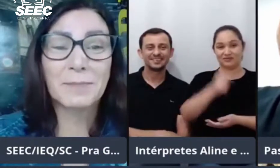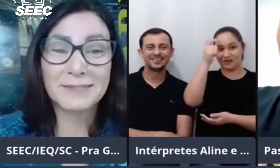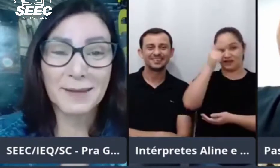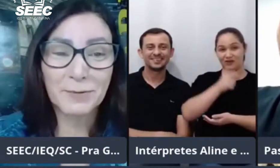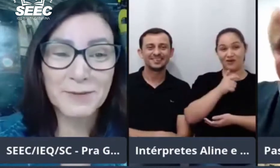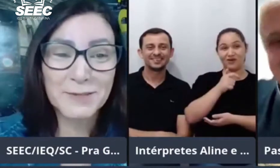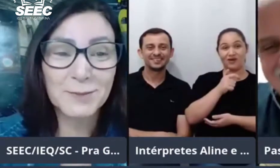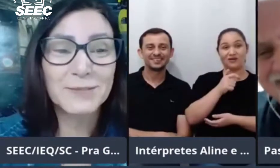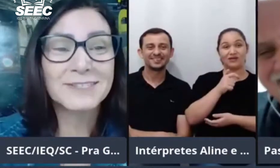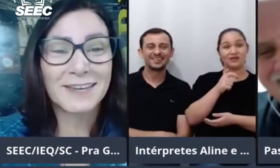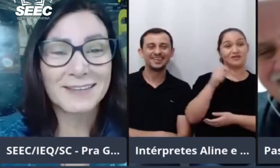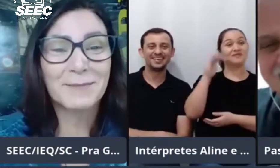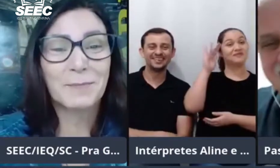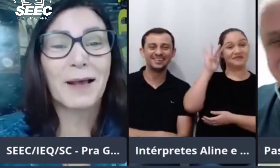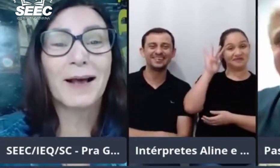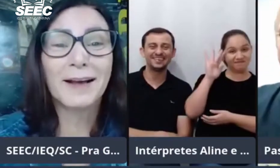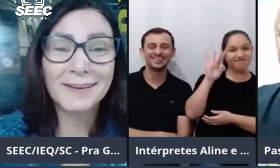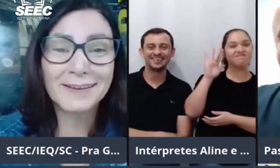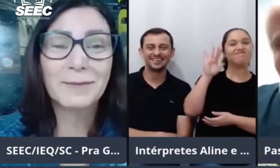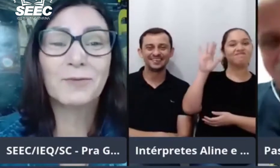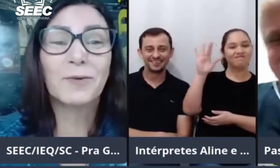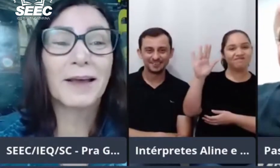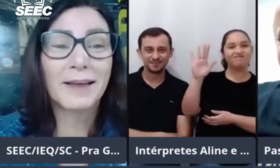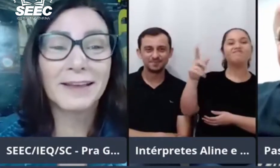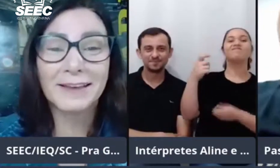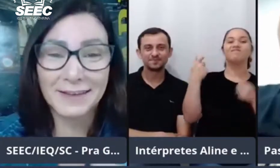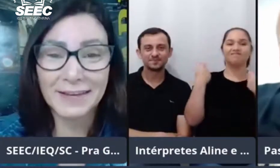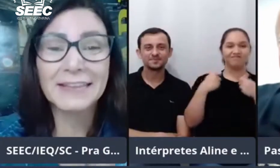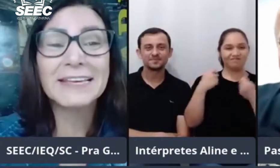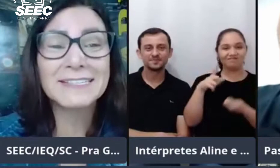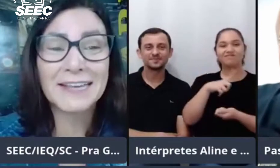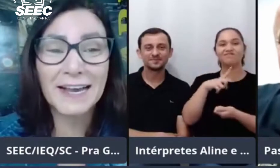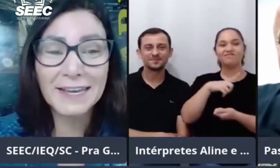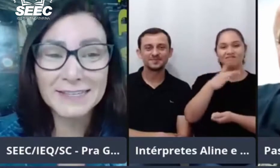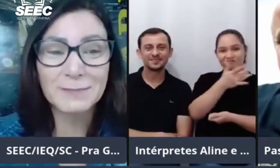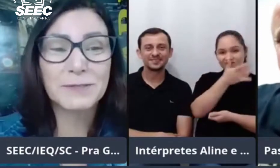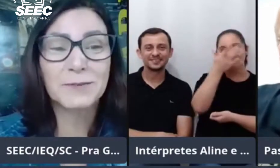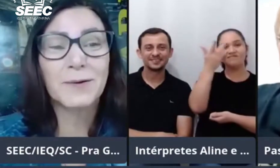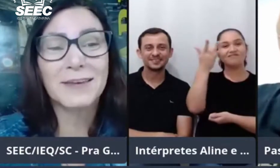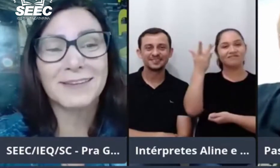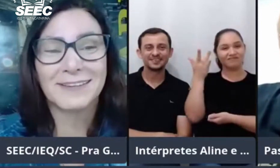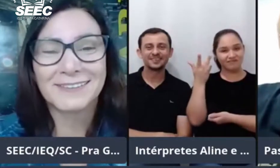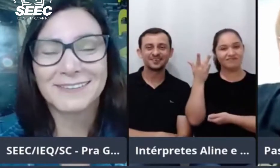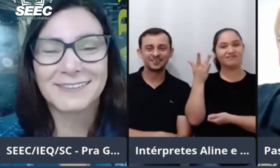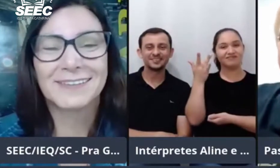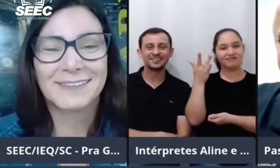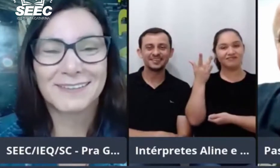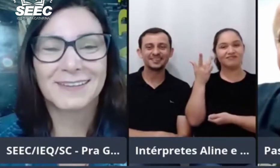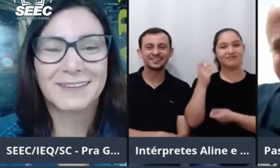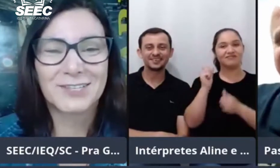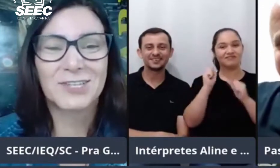Precisamos capacitar professores, né? Para credenciar esse pessoal aí, né? Com certeza. É verdade.